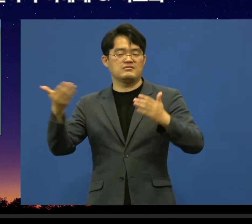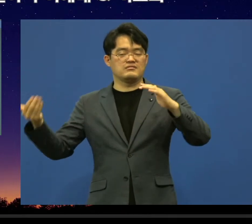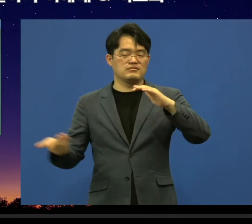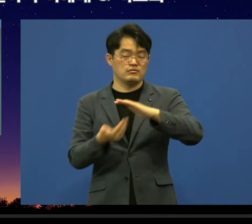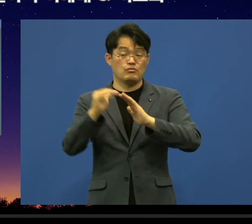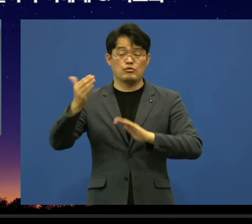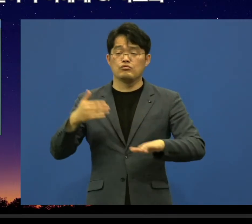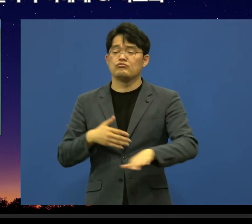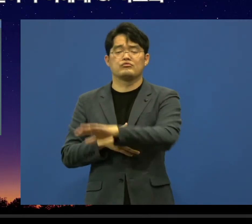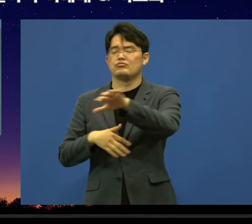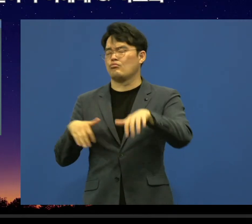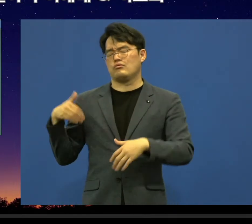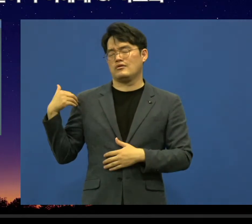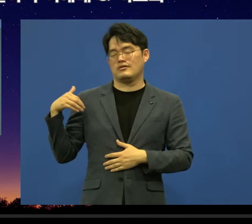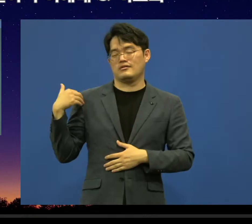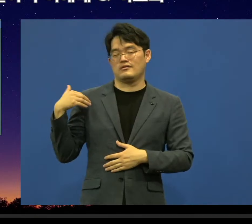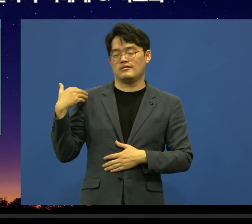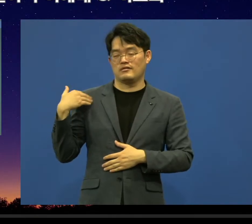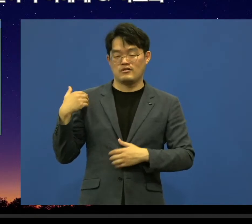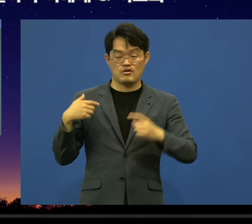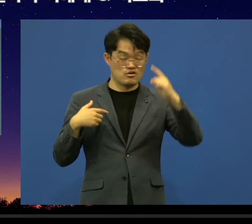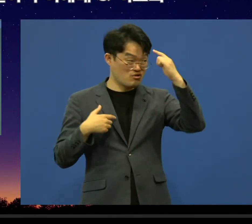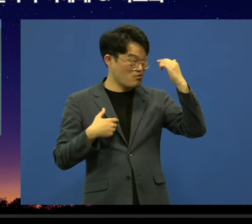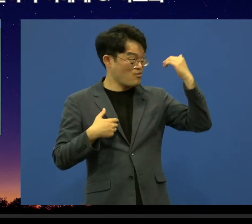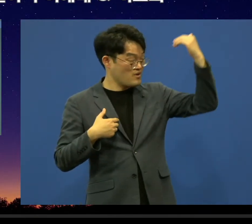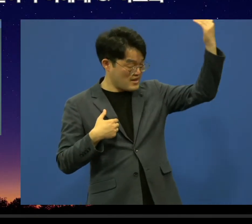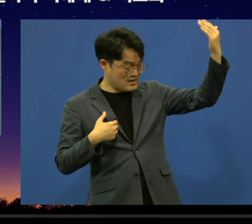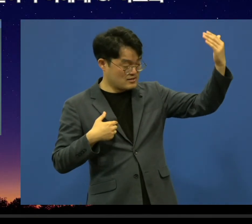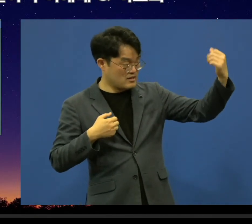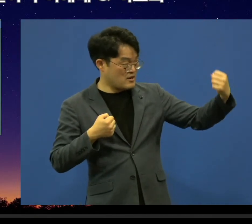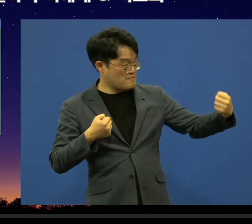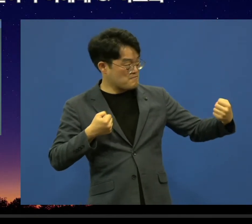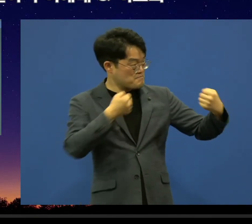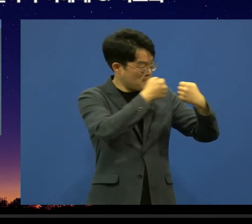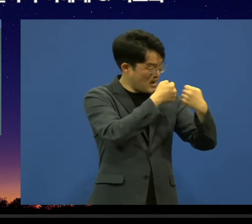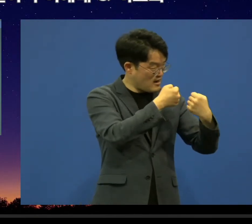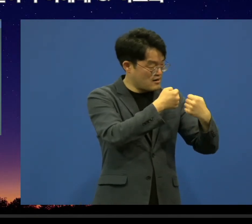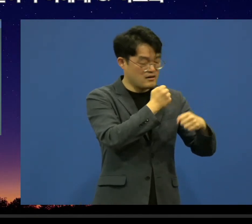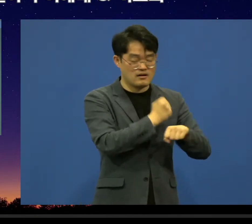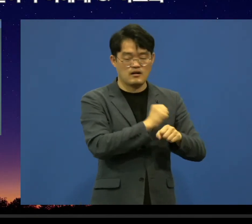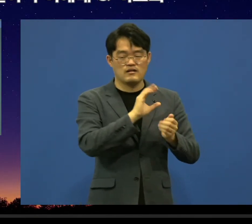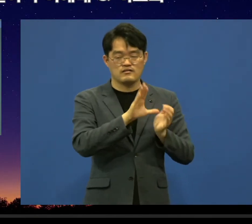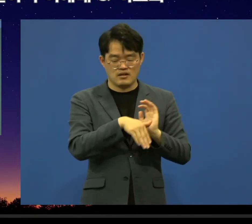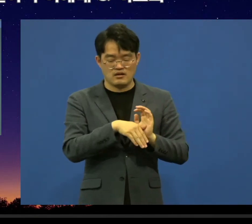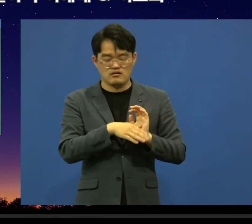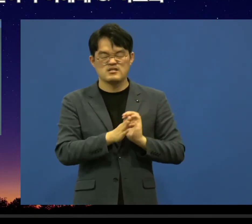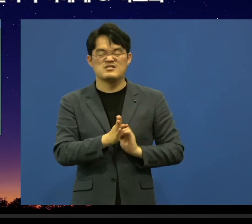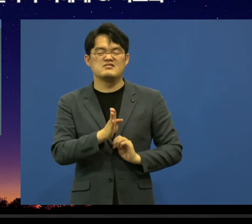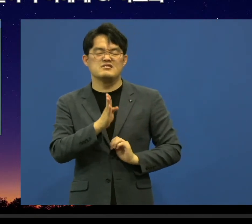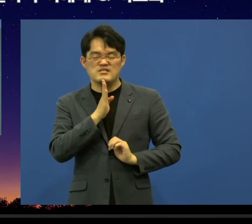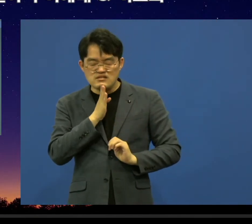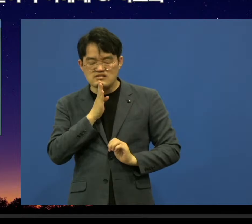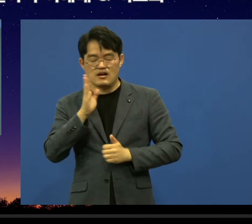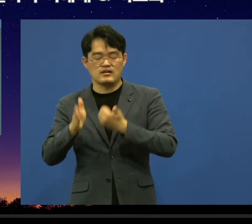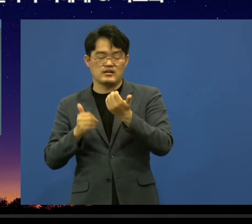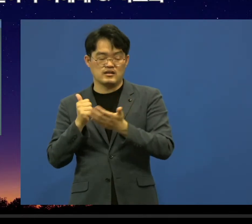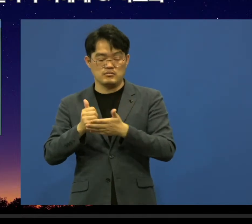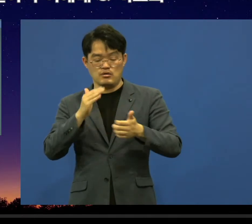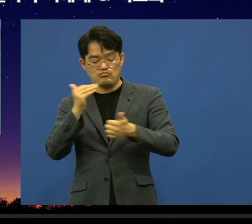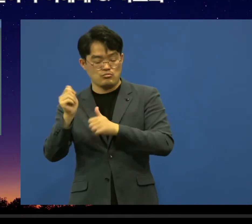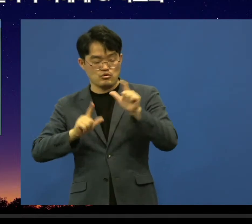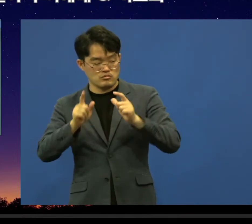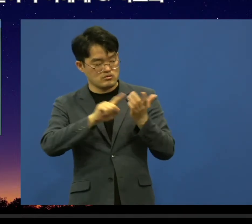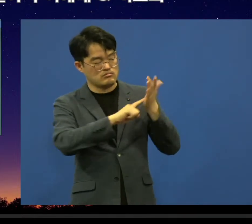없어요. 골리앗이라는 대적을 만날 때 저들의 진 면모가 나타나게 될 줄 믿습니다. 지금은